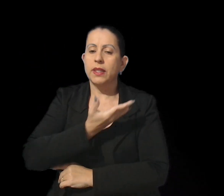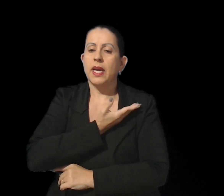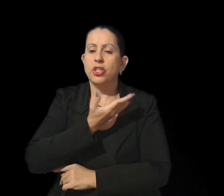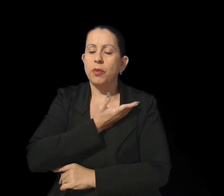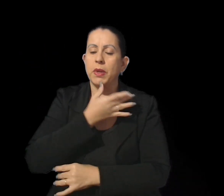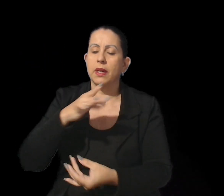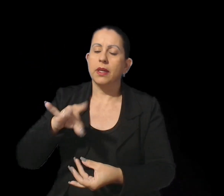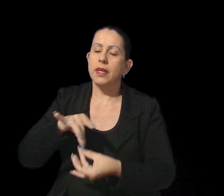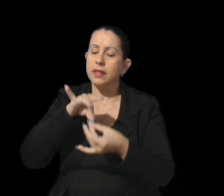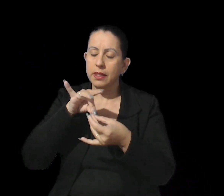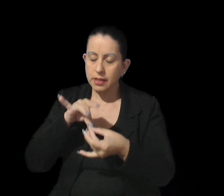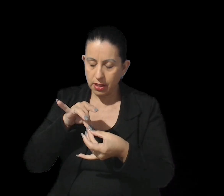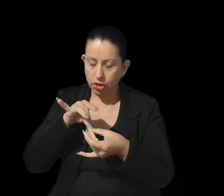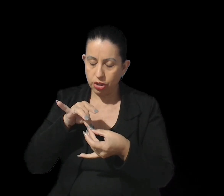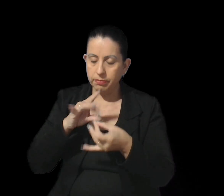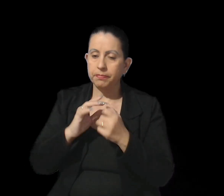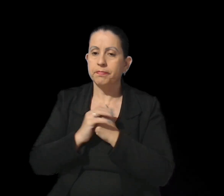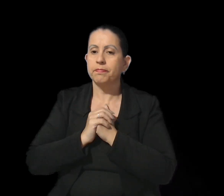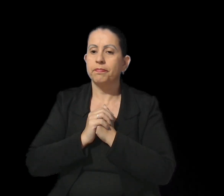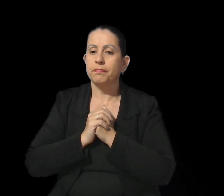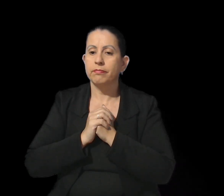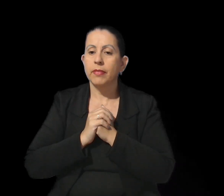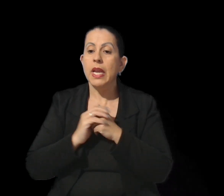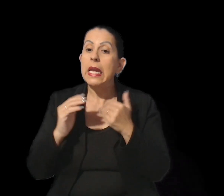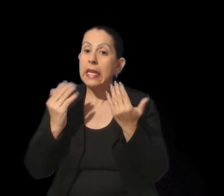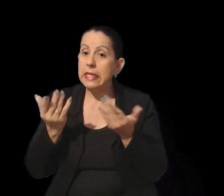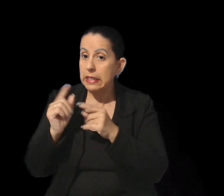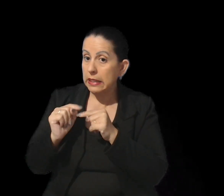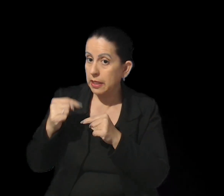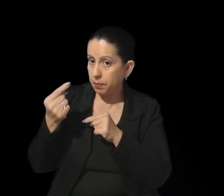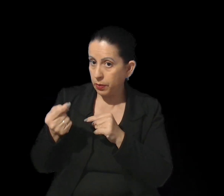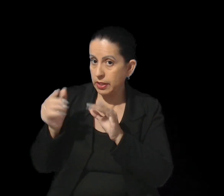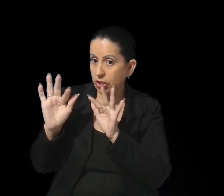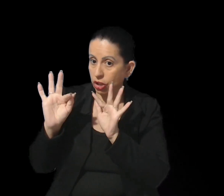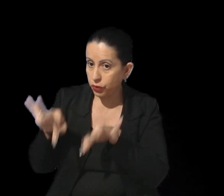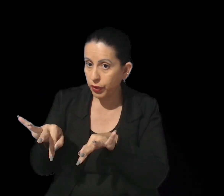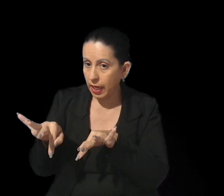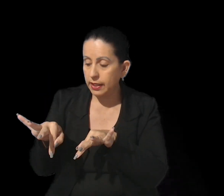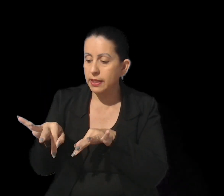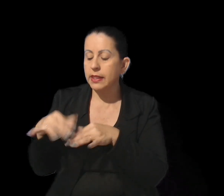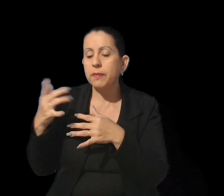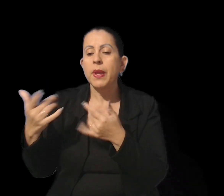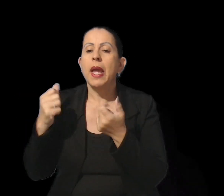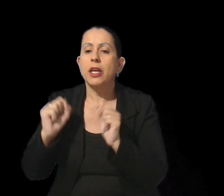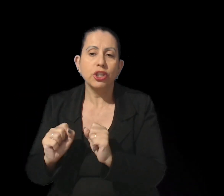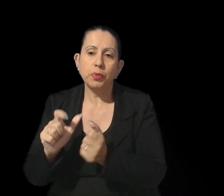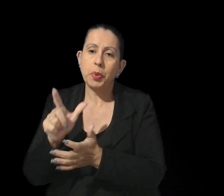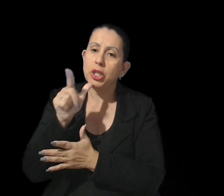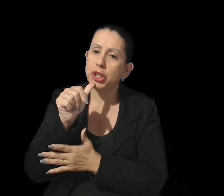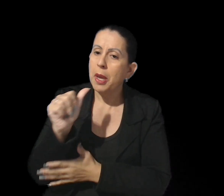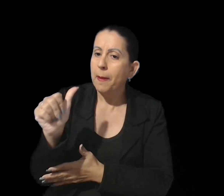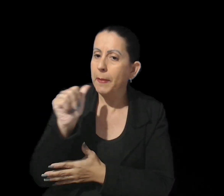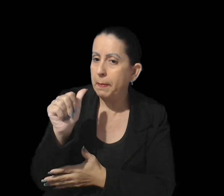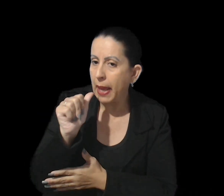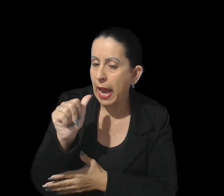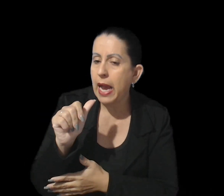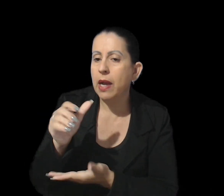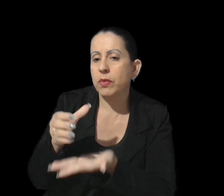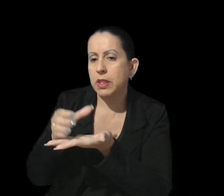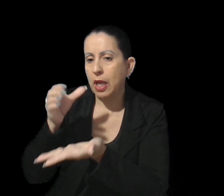espiritualidade amiga, que assim seja. E assim, depois que a gente finaliza, a gente pode beber água, se está